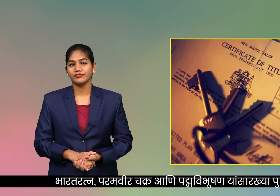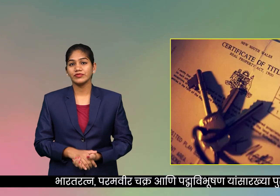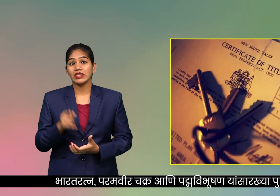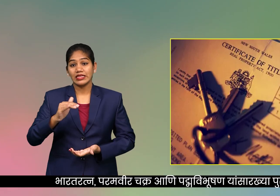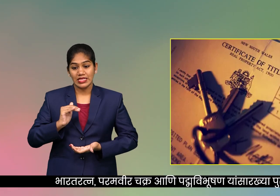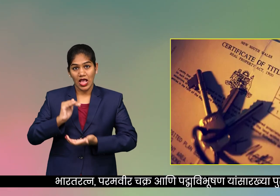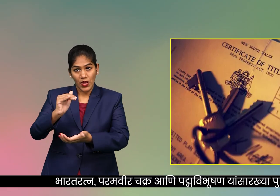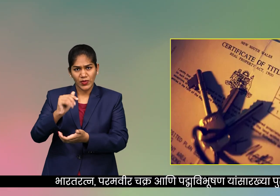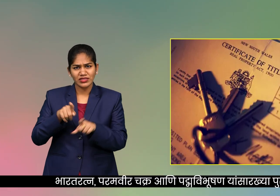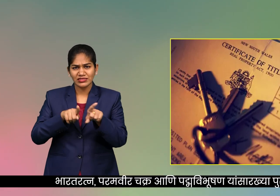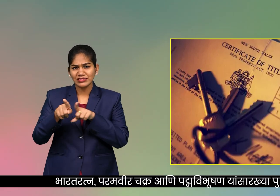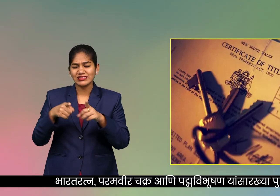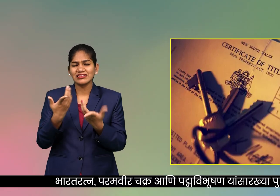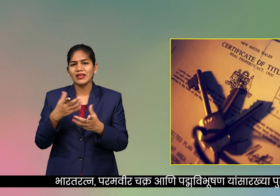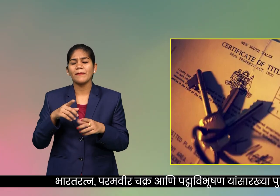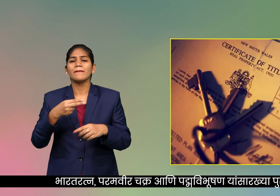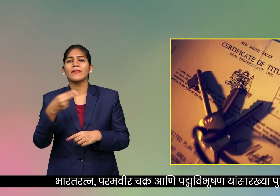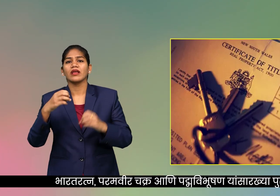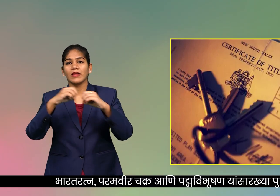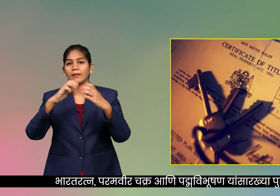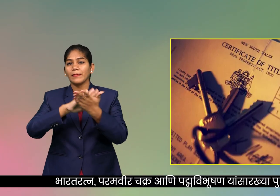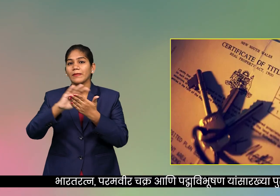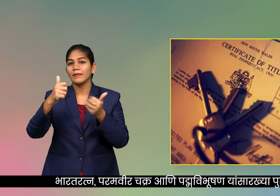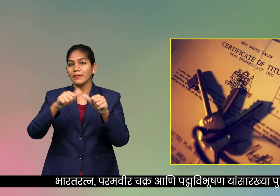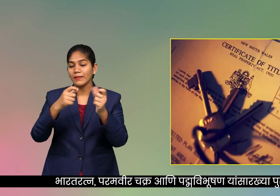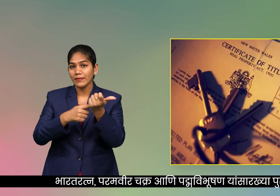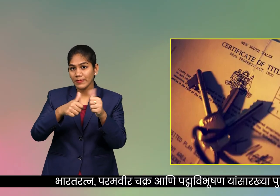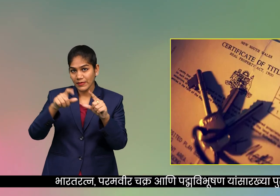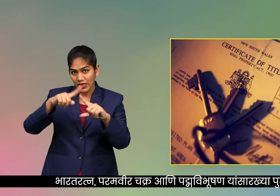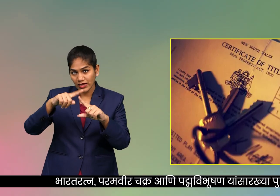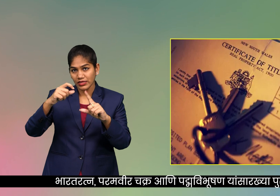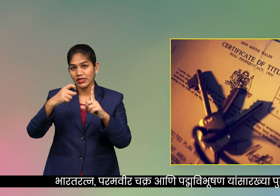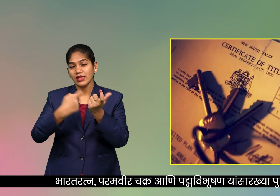भारतरत्न, परमवीर चक्र आणि पद्मविभूषण यासारख्या पुरस्कारांचा उपाधी